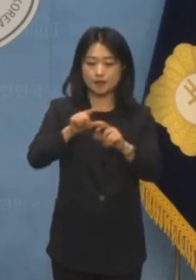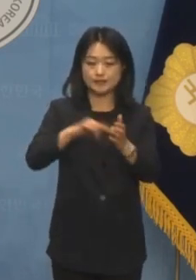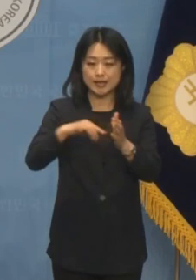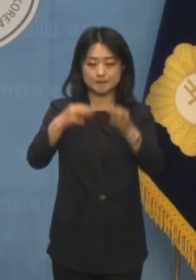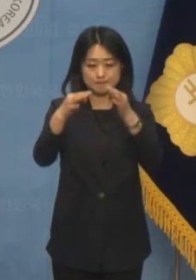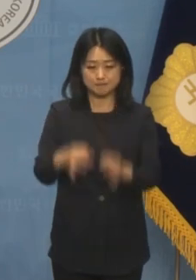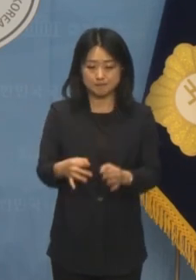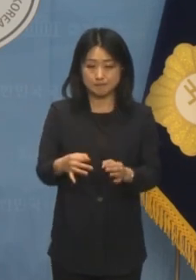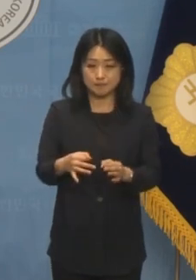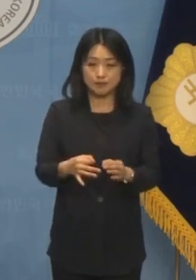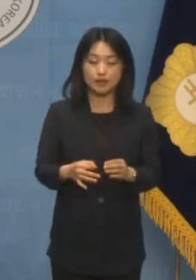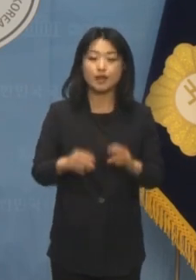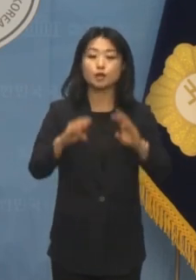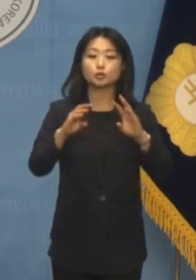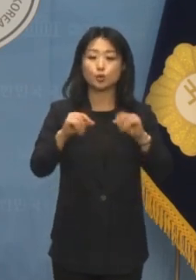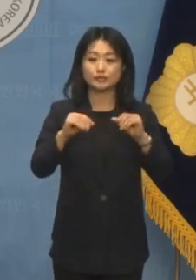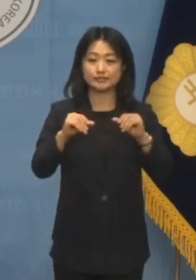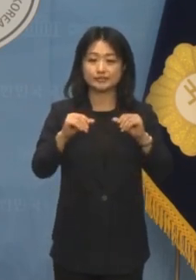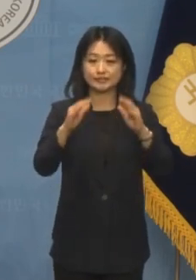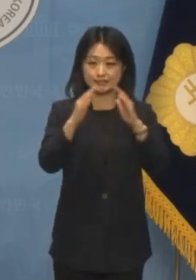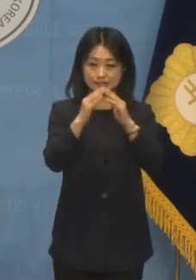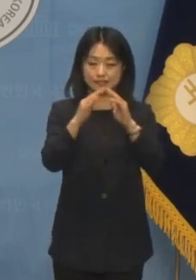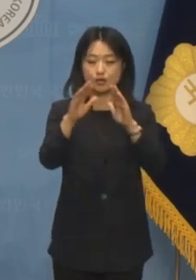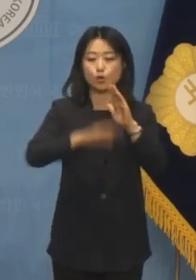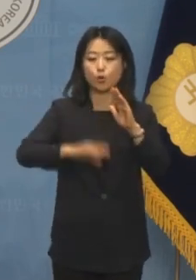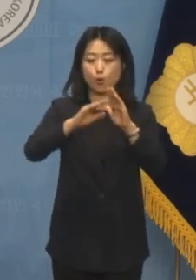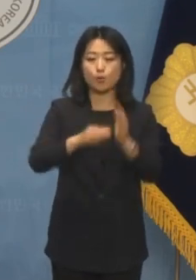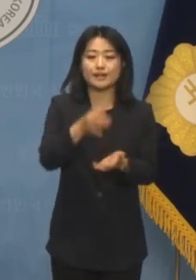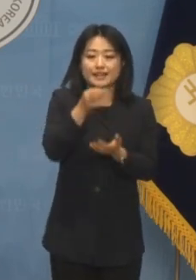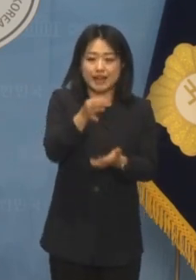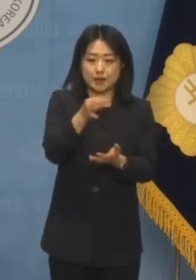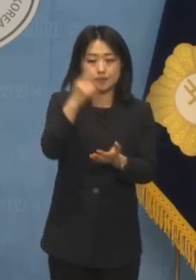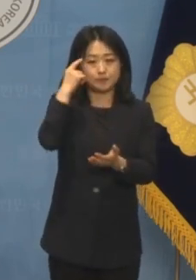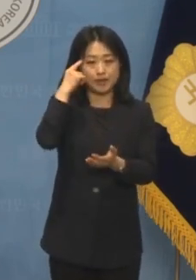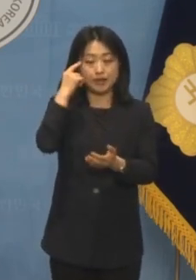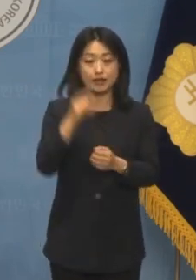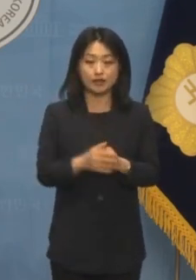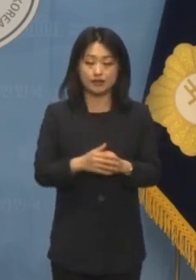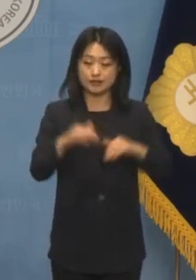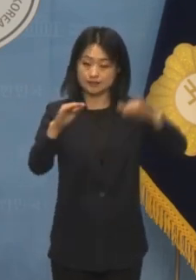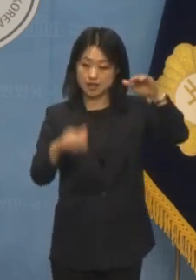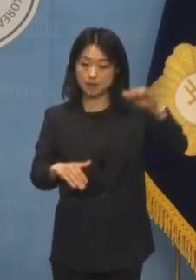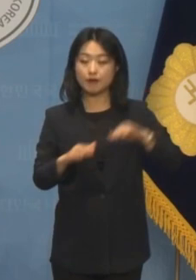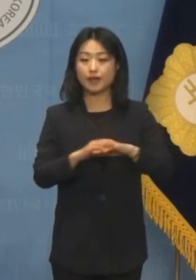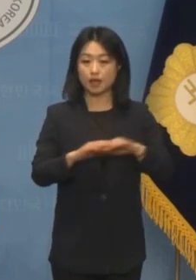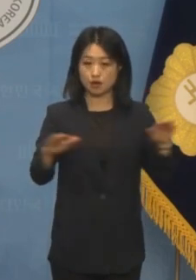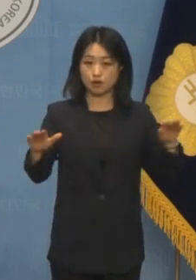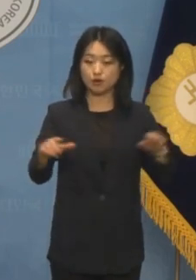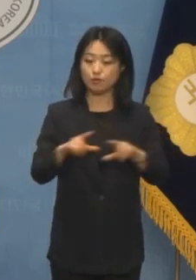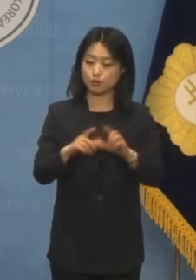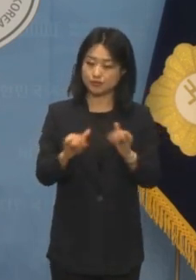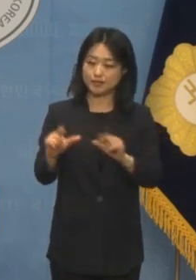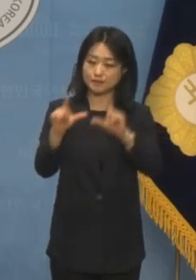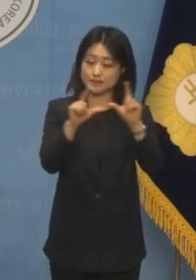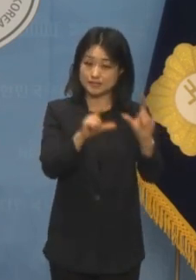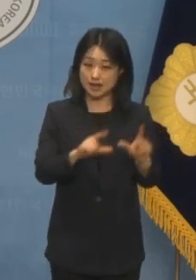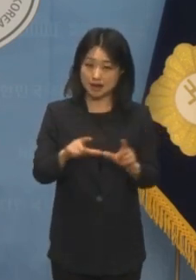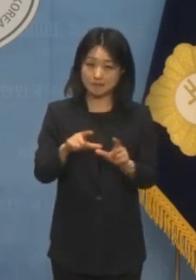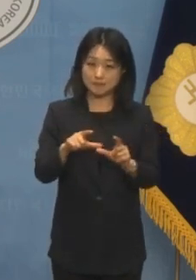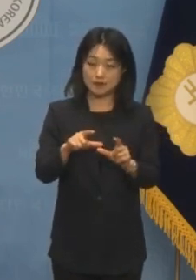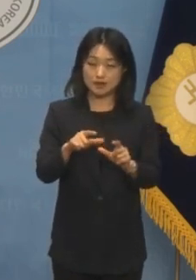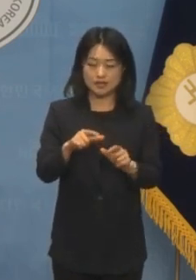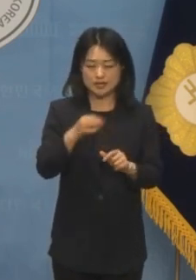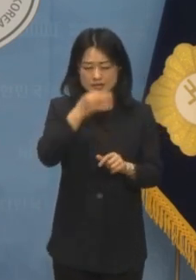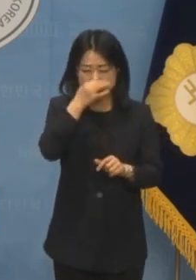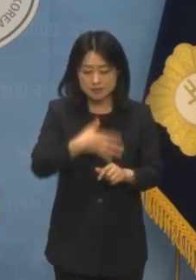제안합니다. 이는 불평등과 시장의 불안전성을 해소하여 서민의 삶을 옥죄고 있는 부동산